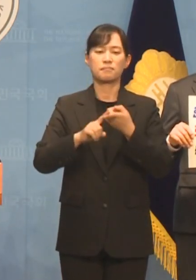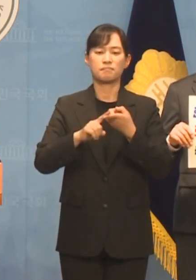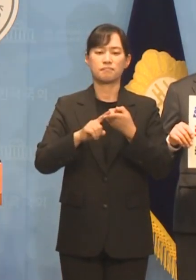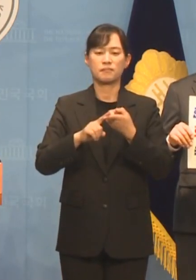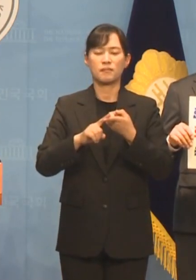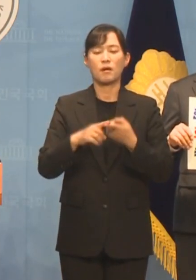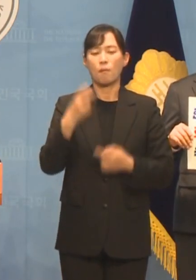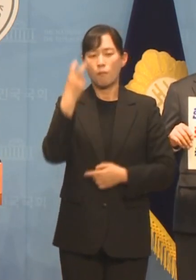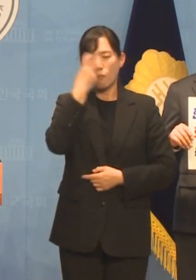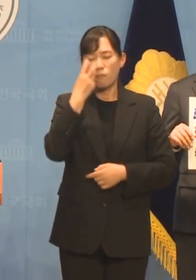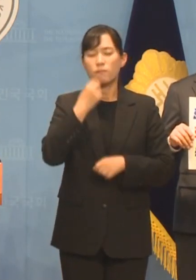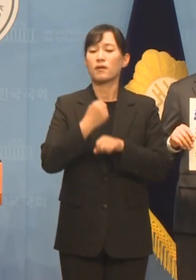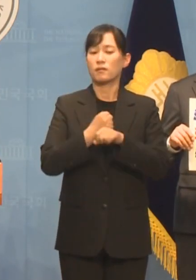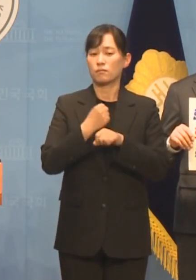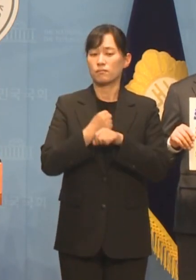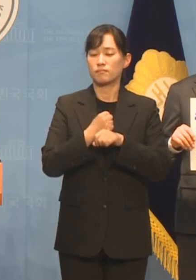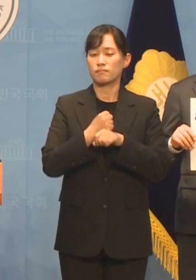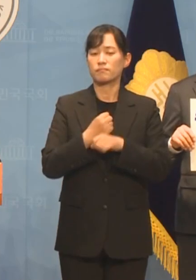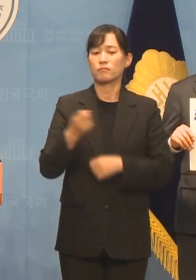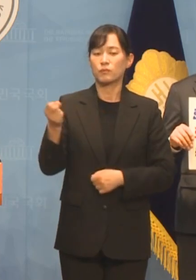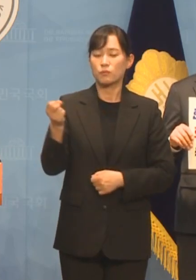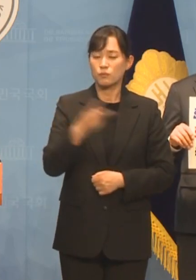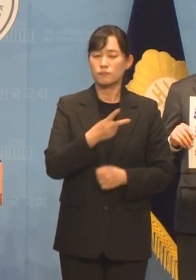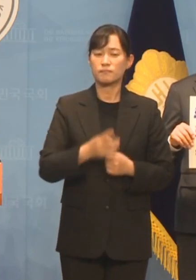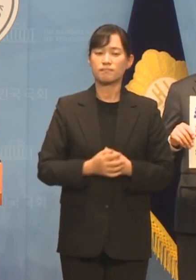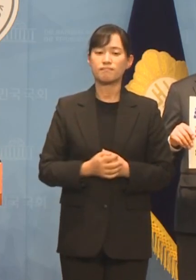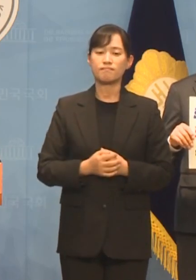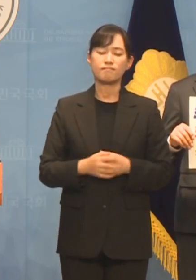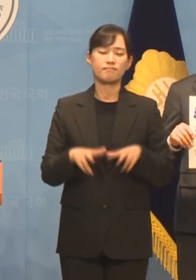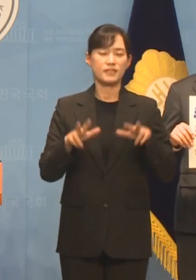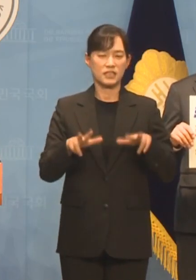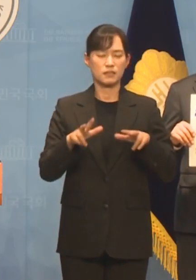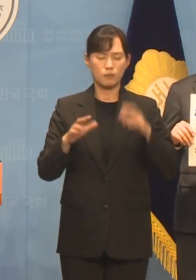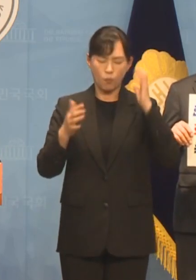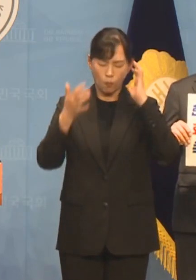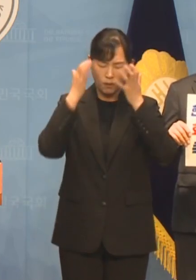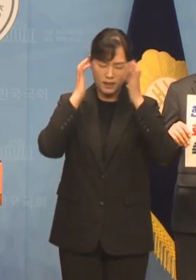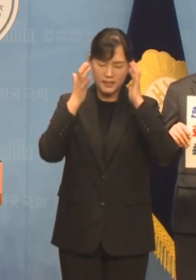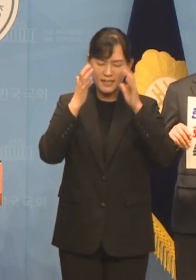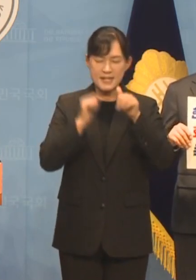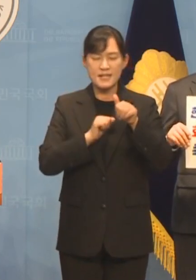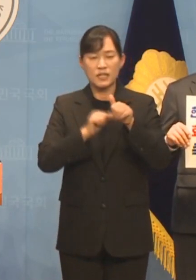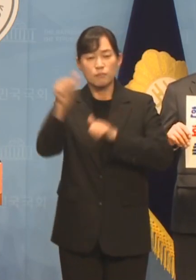지킬 수 있고, 또한 그래야 지금의 그 혼란을